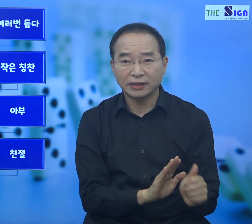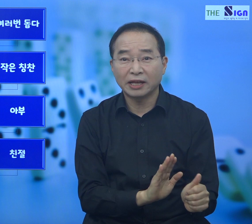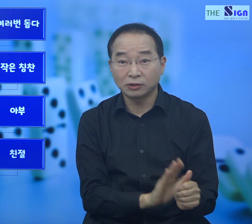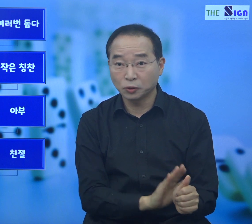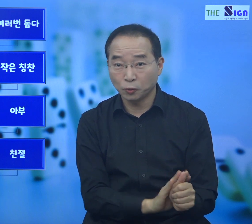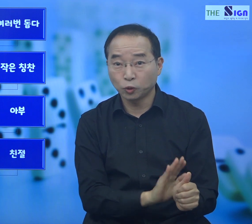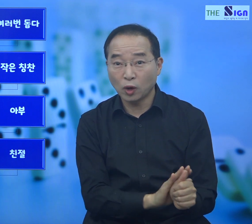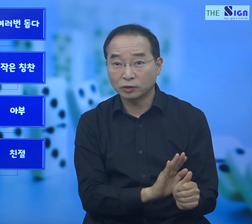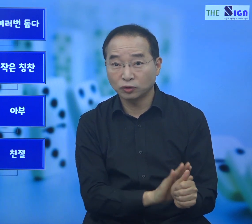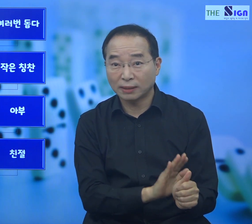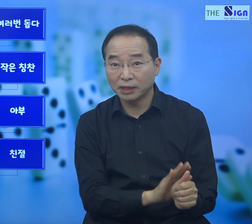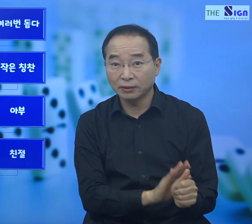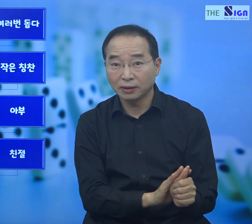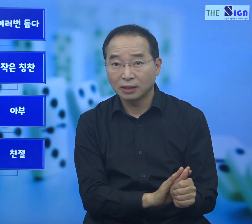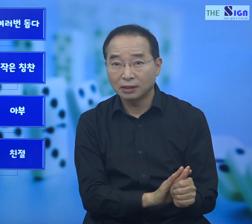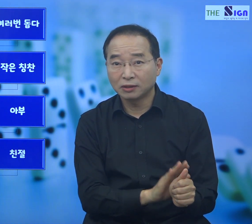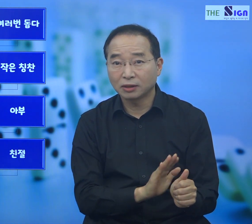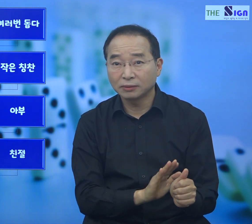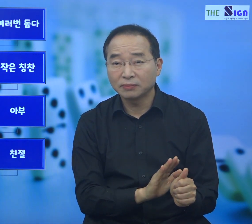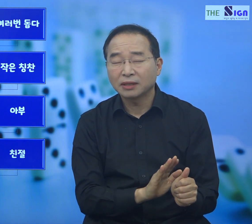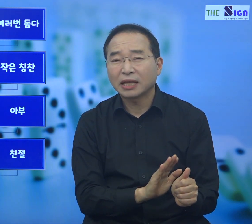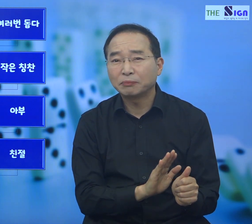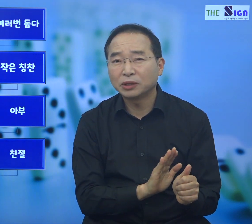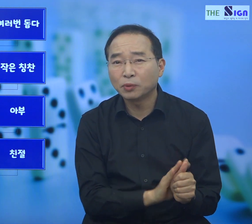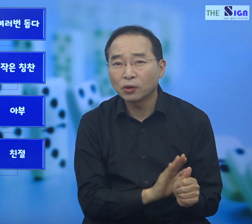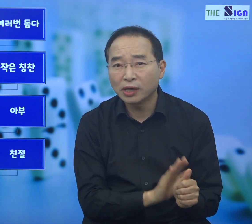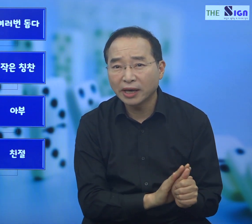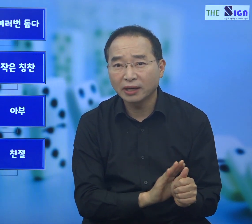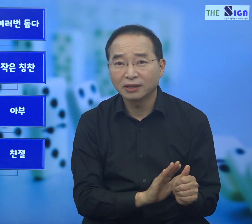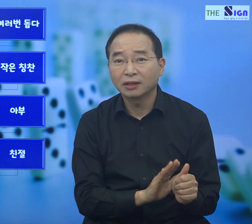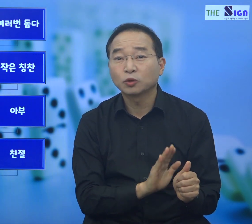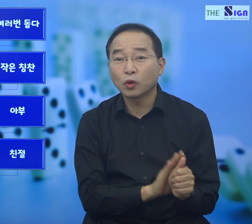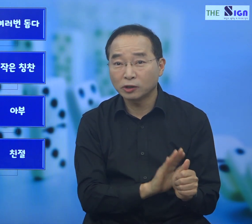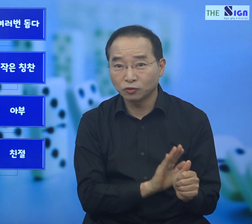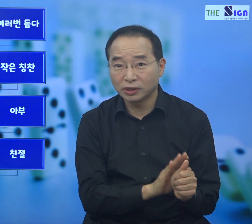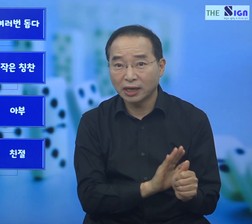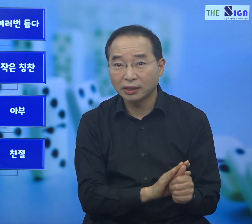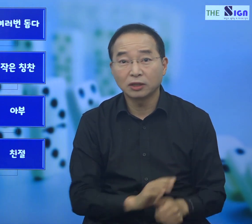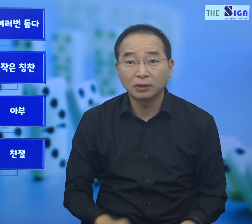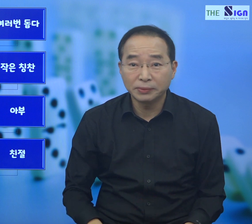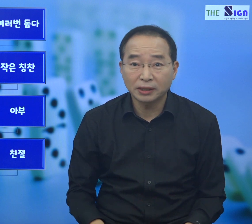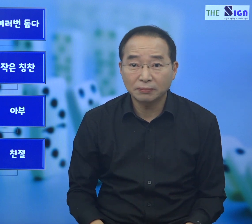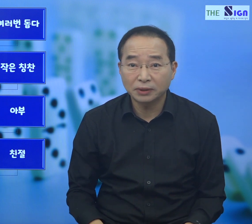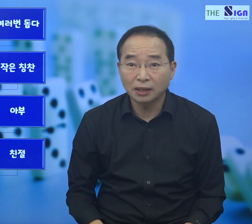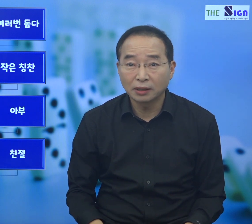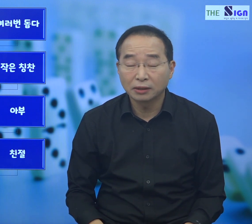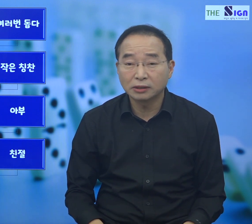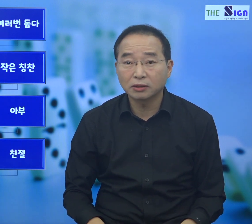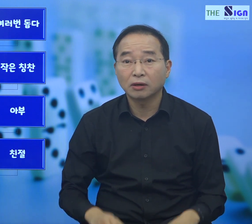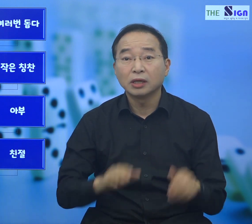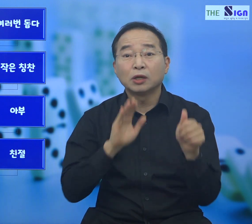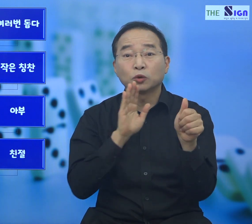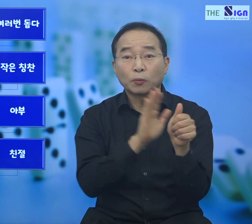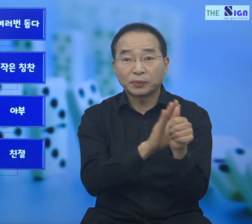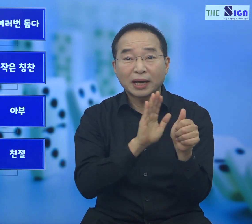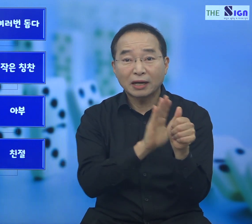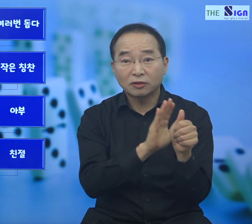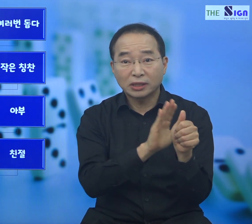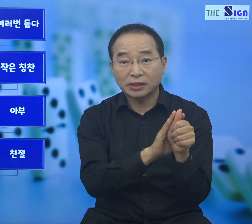내려서 도와준다면, 이거는 남들 몰래 도와준다, 이런 의미가 됩니다. 그래서 돕다라는 것